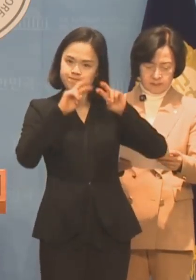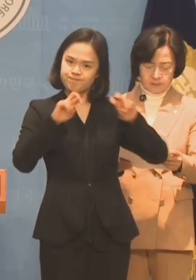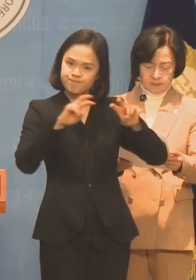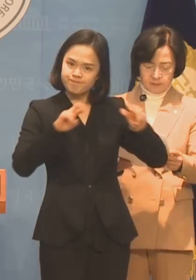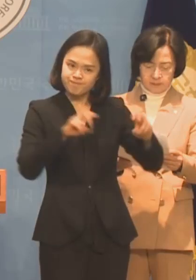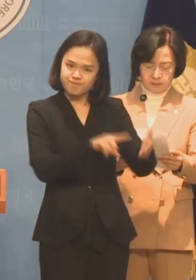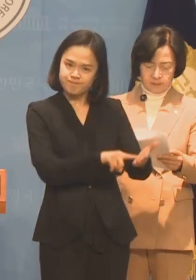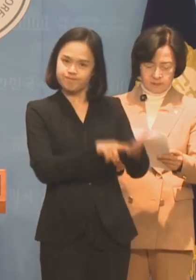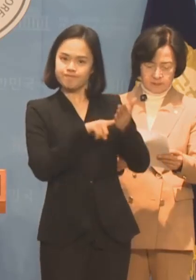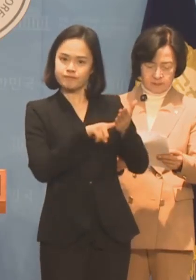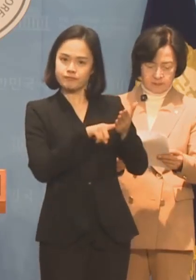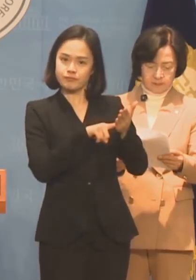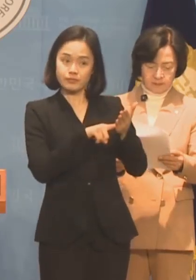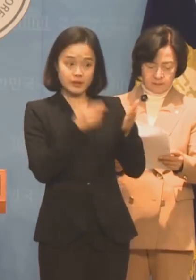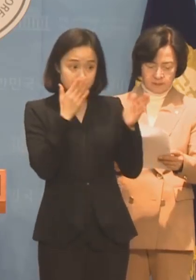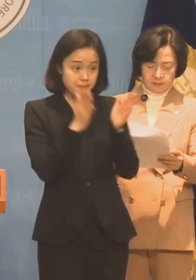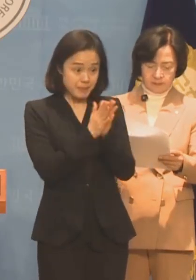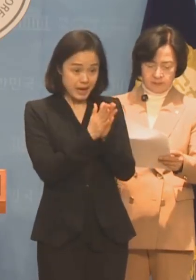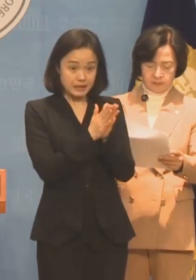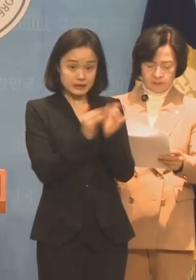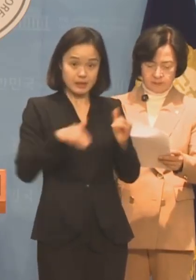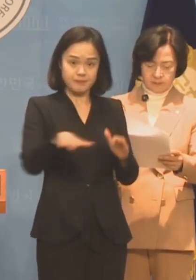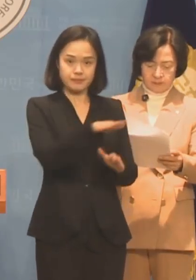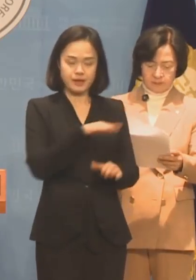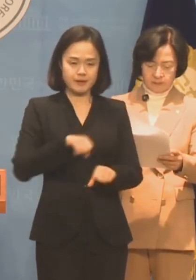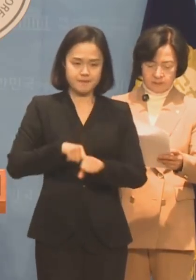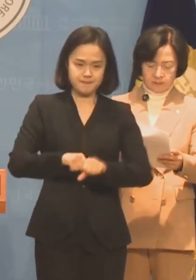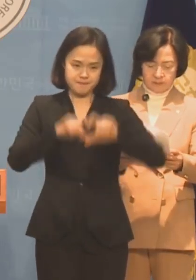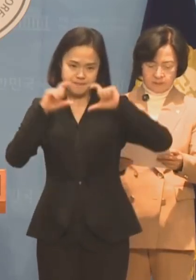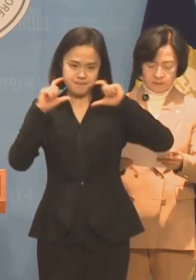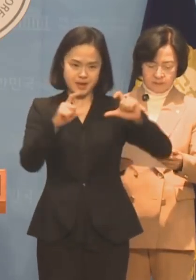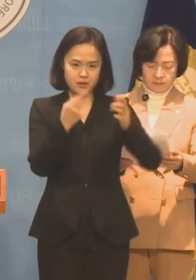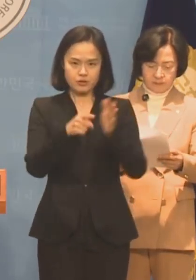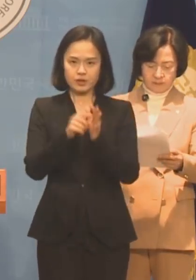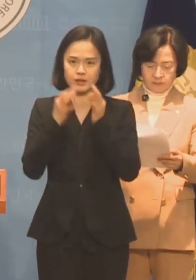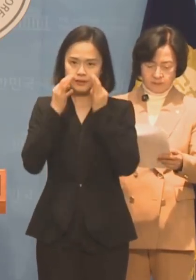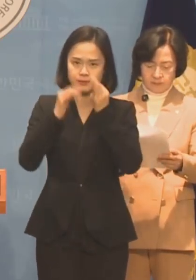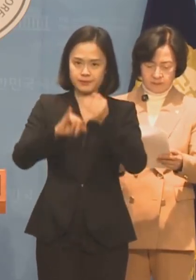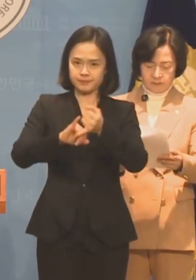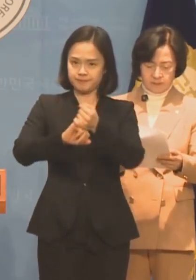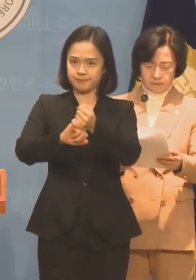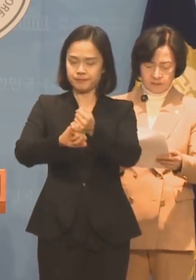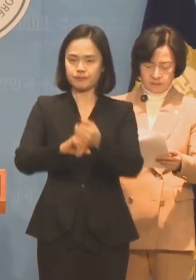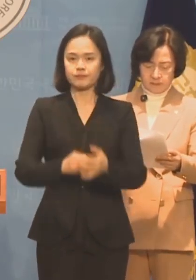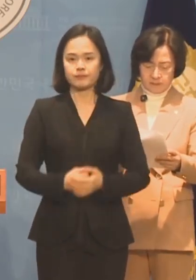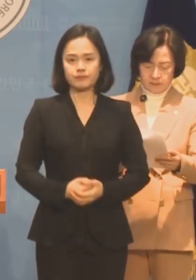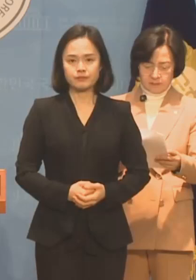엄정한 수사와 처벌이 이루어질 수 있도록 모든 노력을 다할 것입니다.